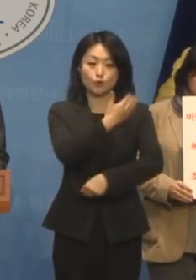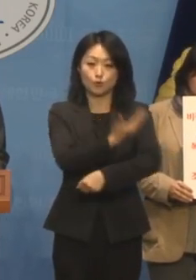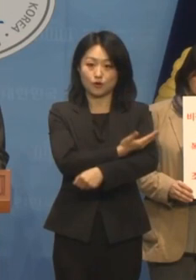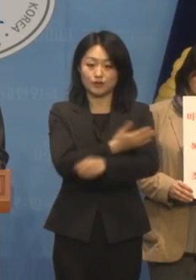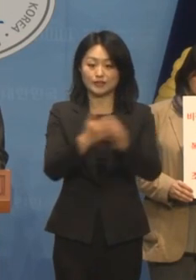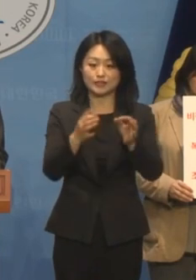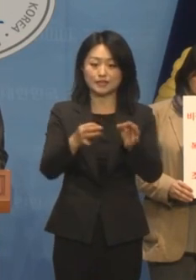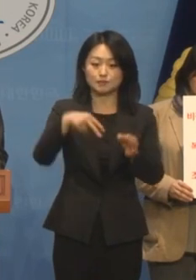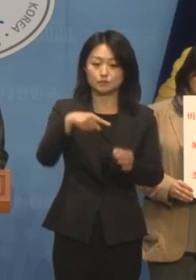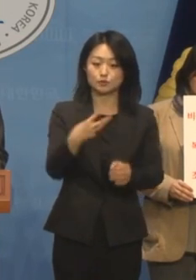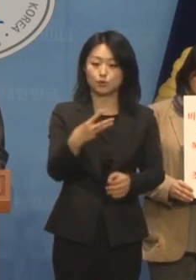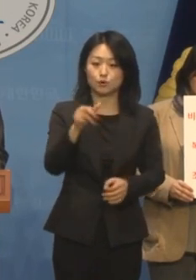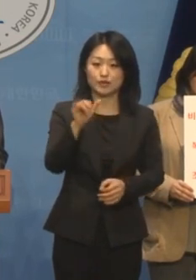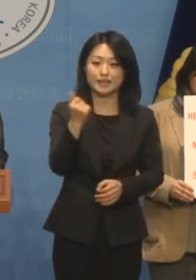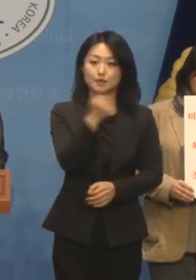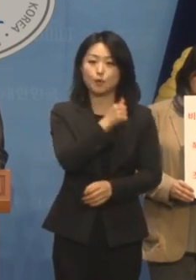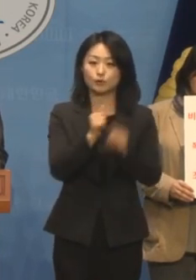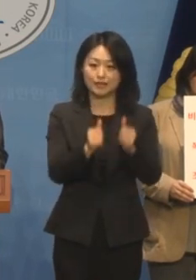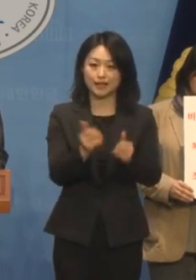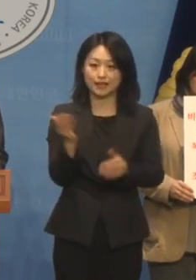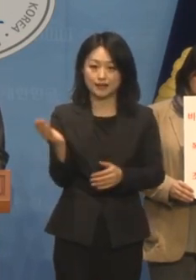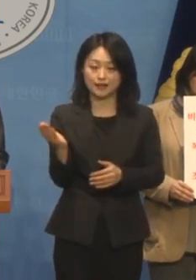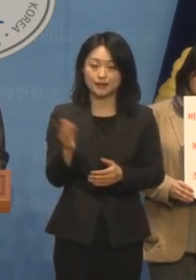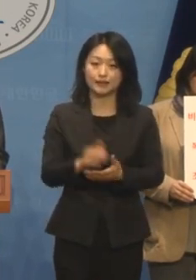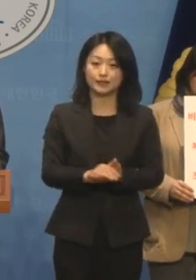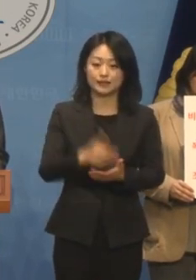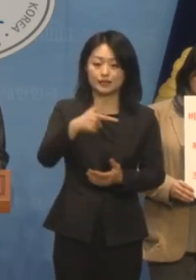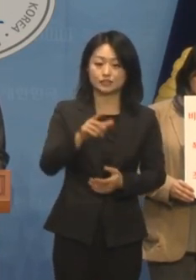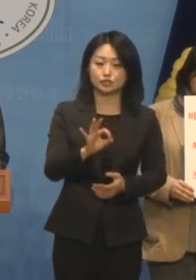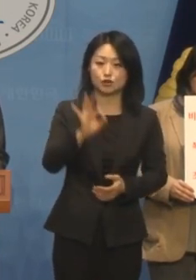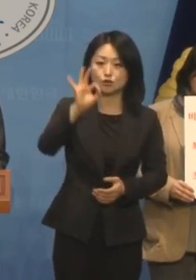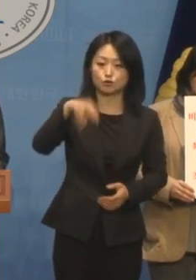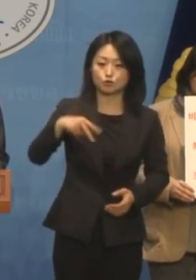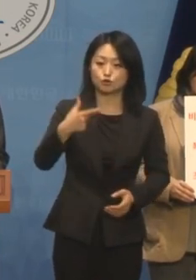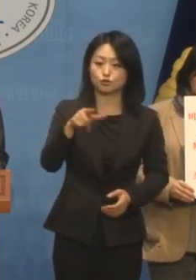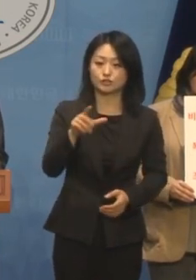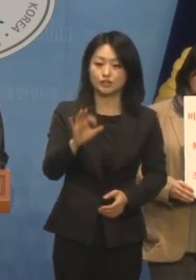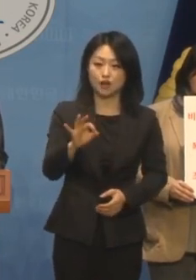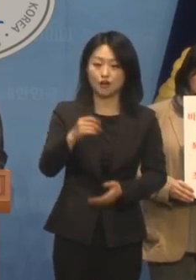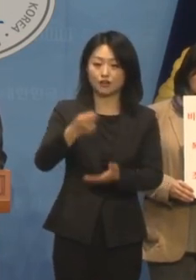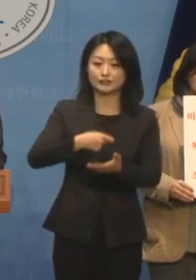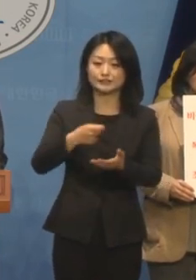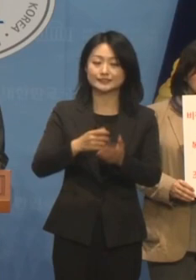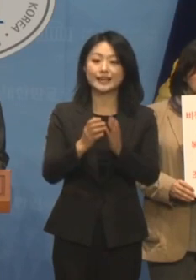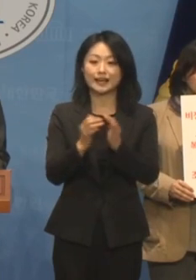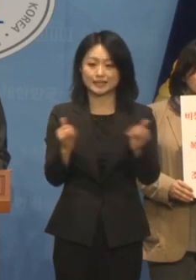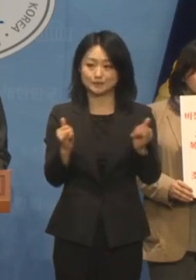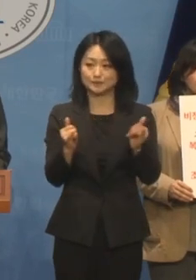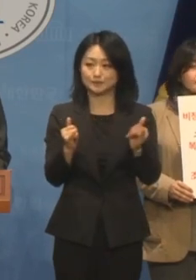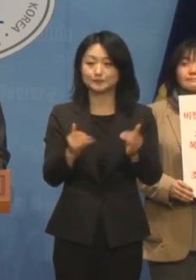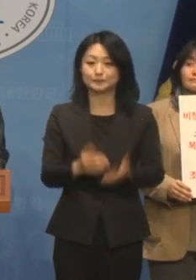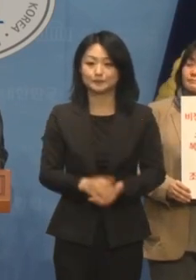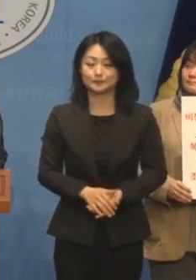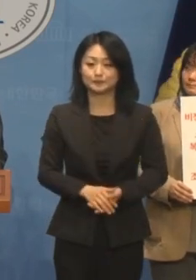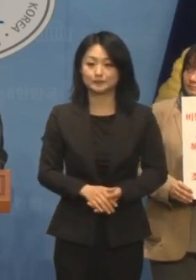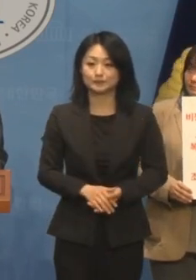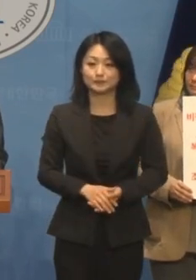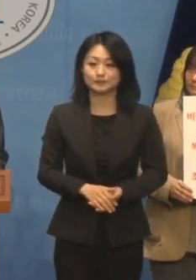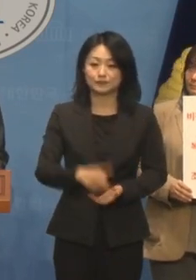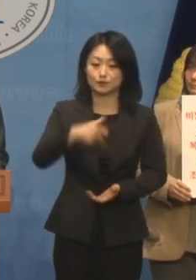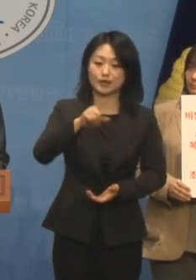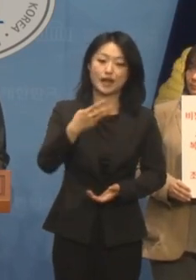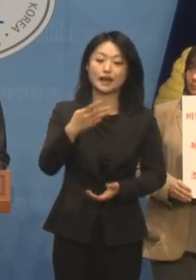참석해 주셨습니다. 그리고 정윤경 작가님 같이 공대위에 참여해서 오늘 참석해 주셨고요. 또 우리